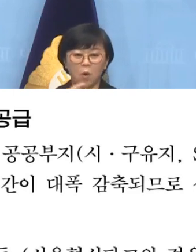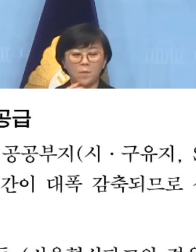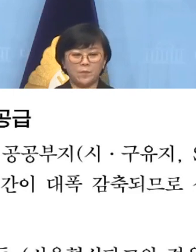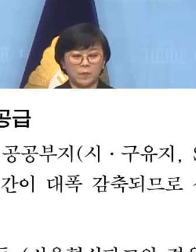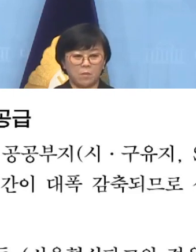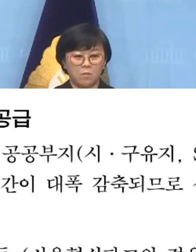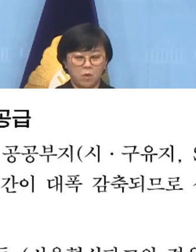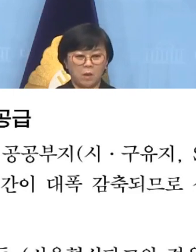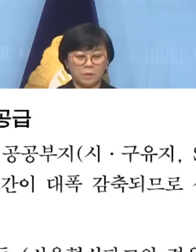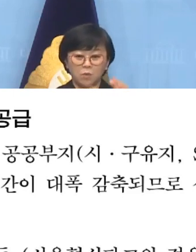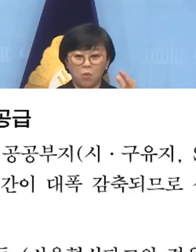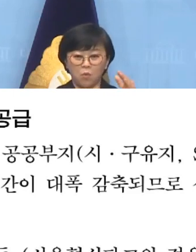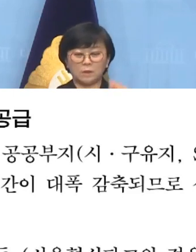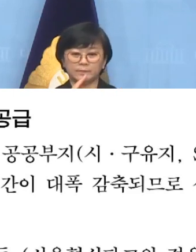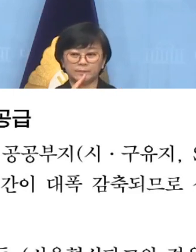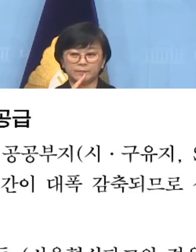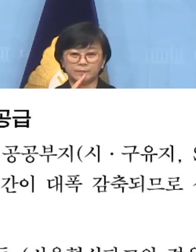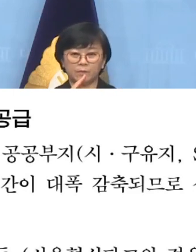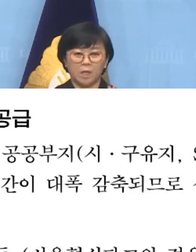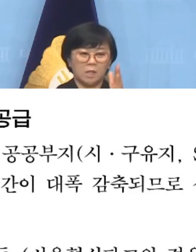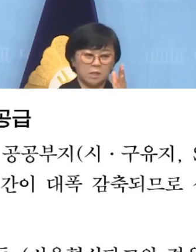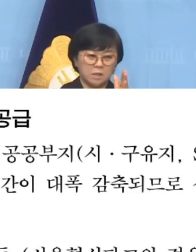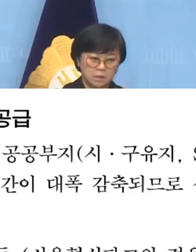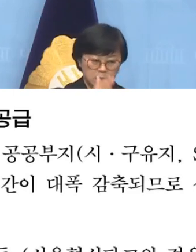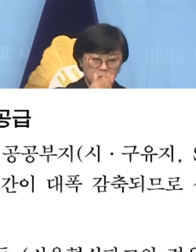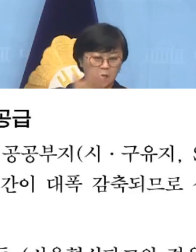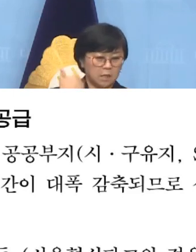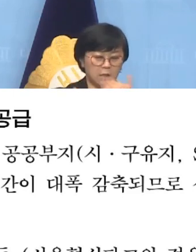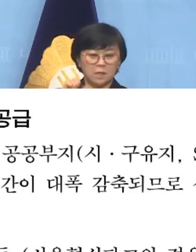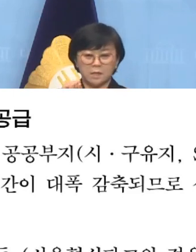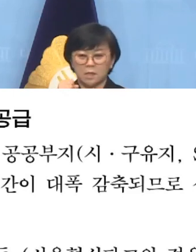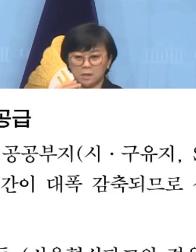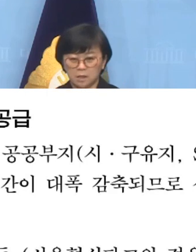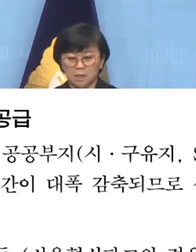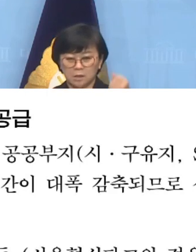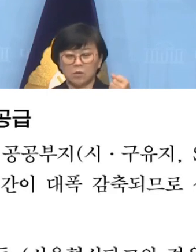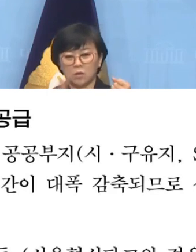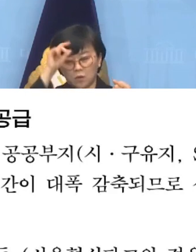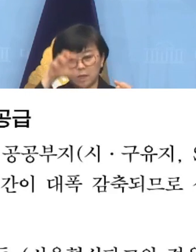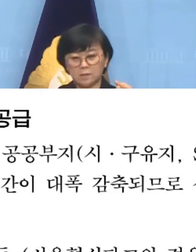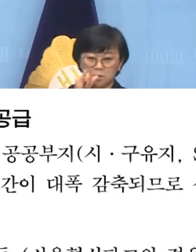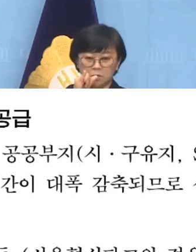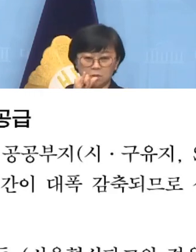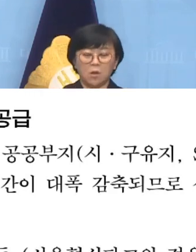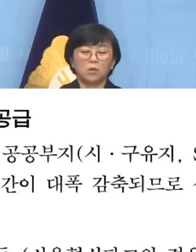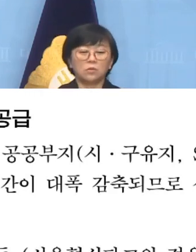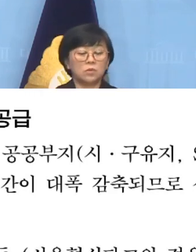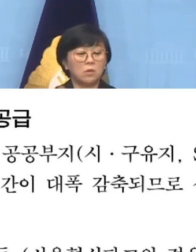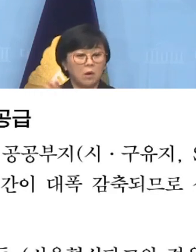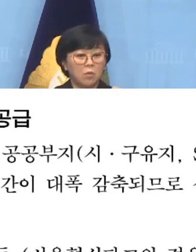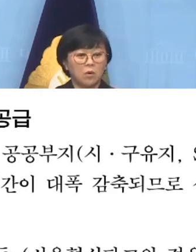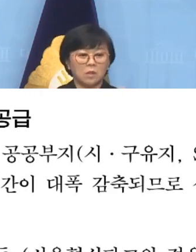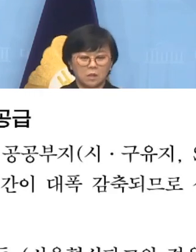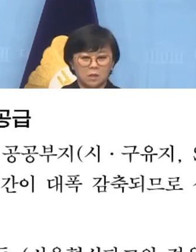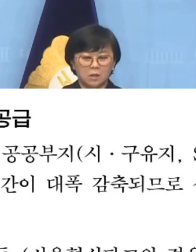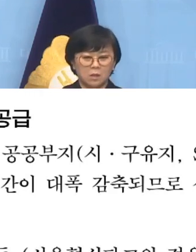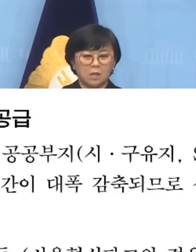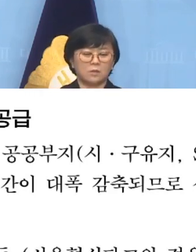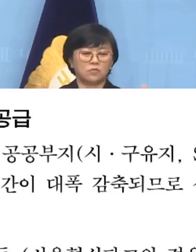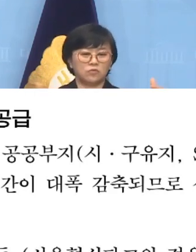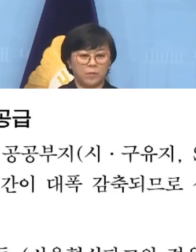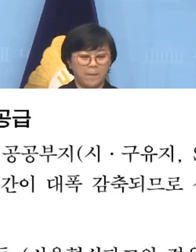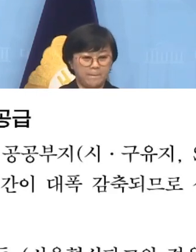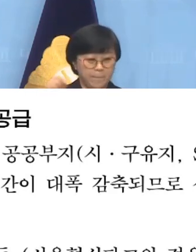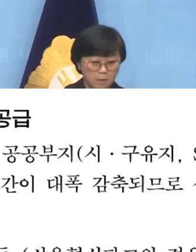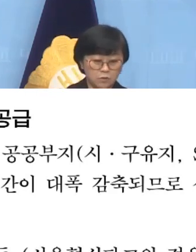공공시설 복합화 대상지는 모두 공공부지입니다. 시, 구유지, SH공사 보유, 또 경찰청까지를 넣었습니다. 토지 확보에 소모되는 기간이 대폭 감축되기